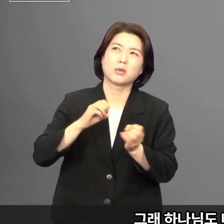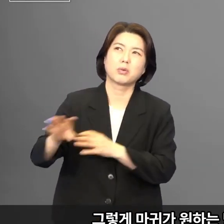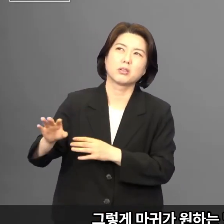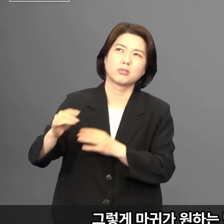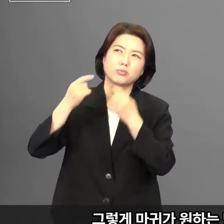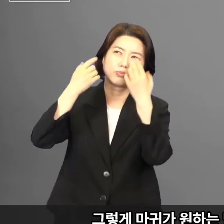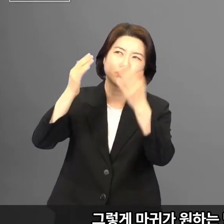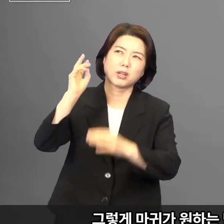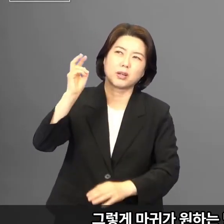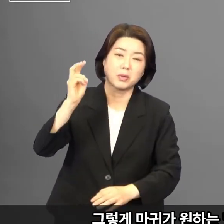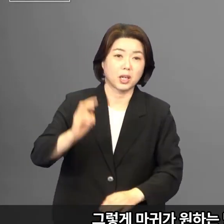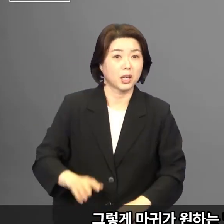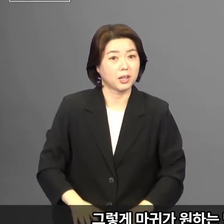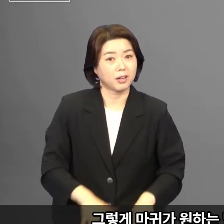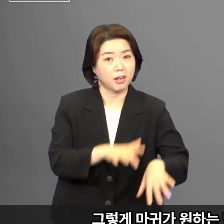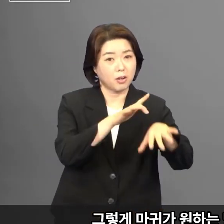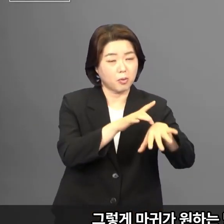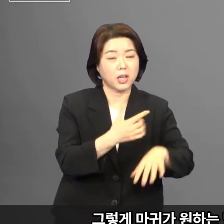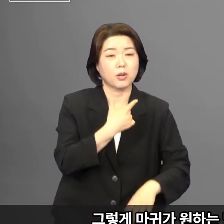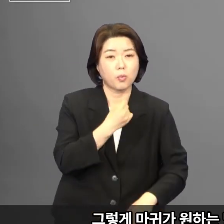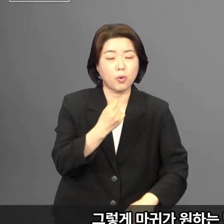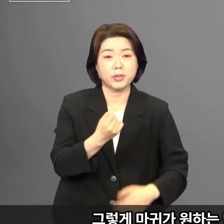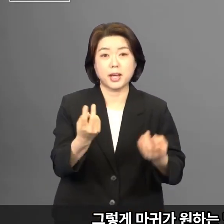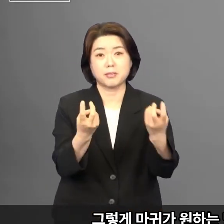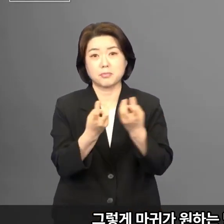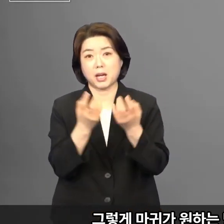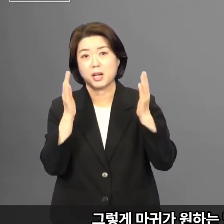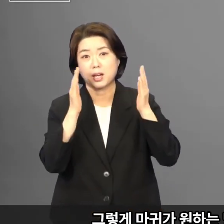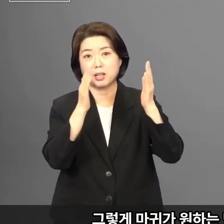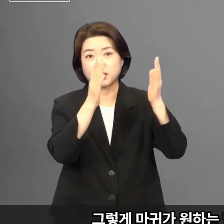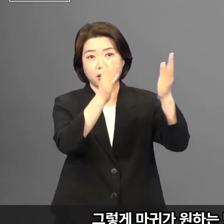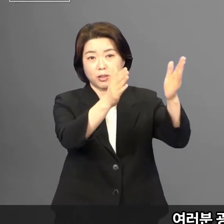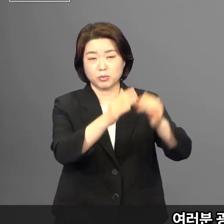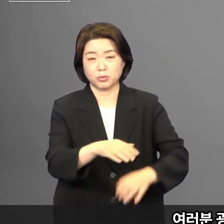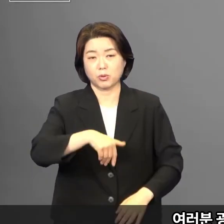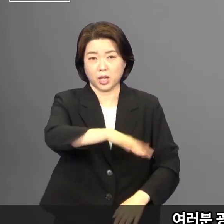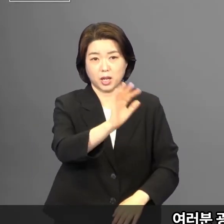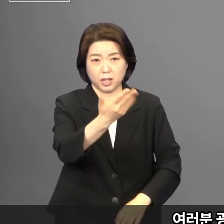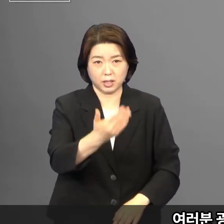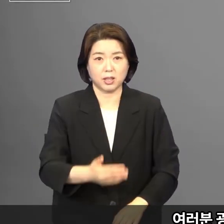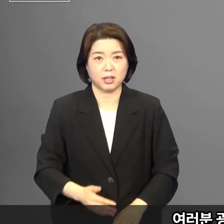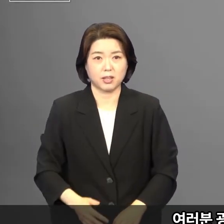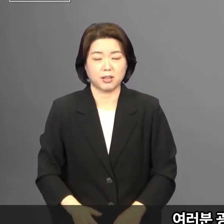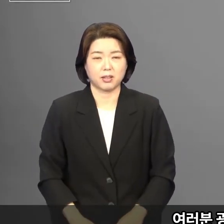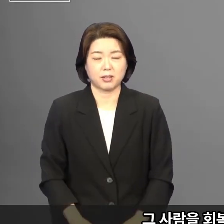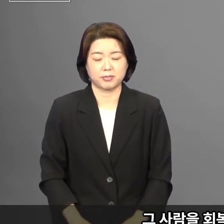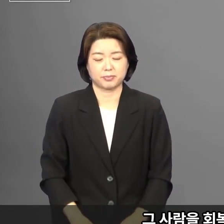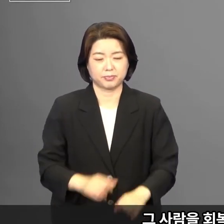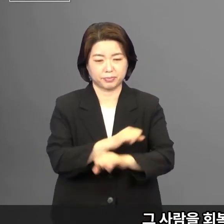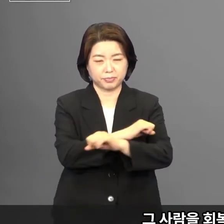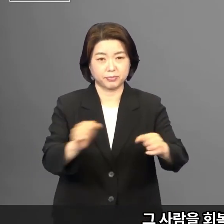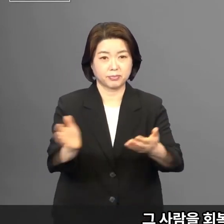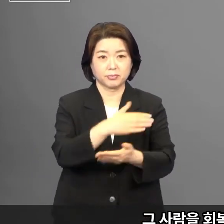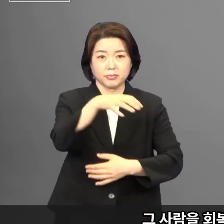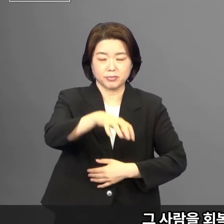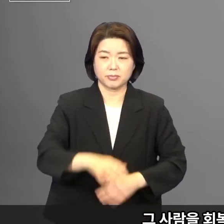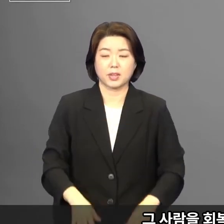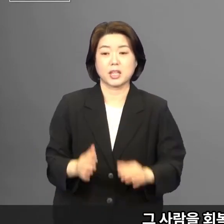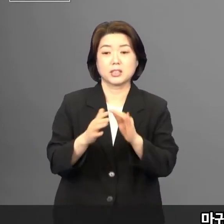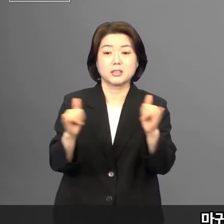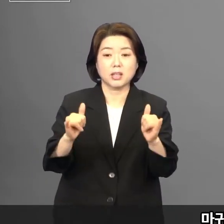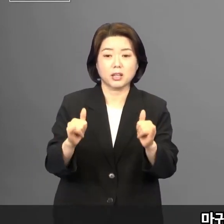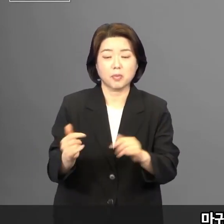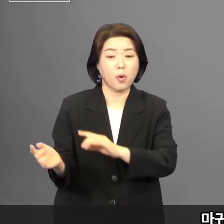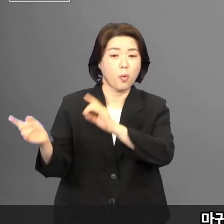분명해. 그렇게 마귀가 원하는 방식으로 가게 된다는 거예요. 여러분, 광야는 하나님이 그 사람을 회복시키게 보낸